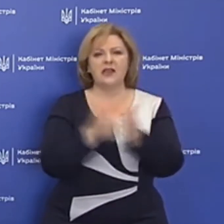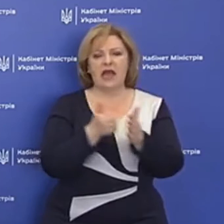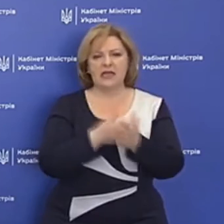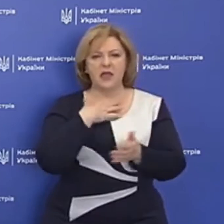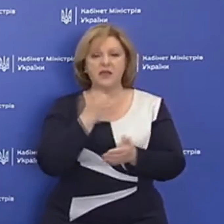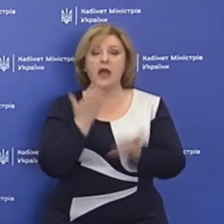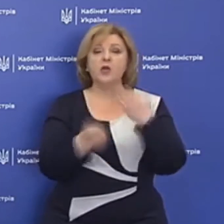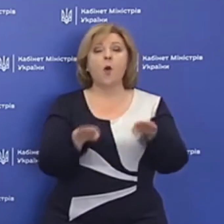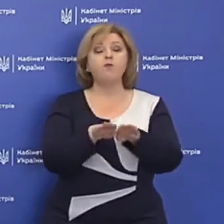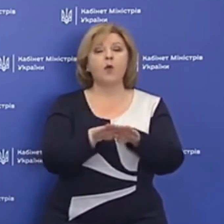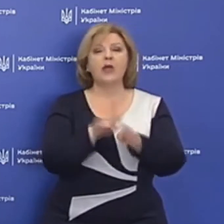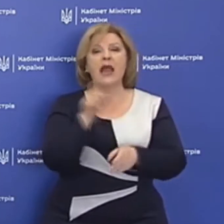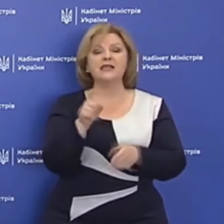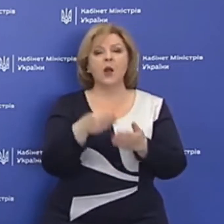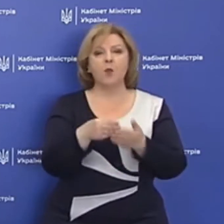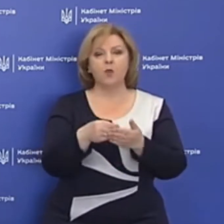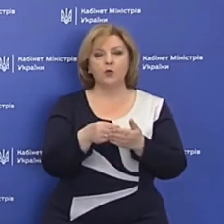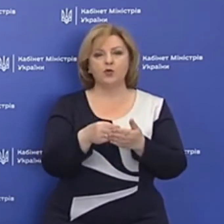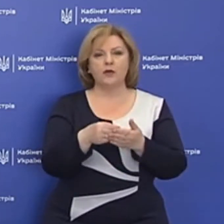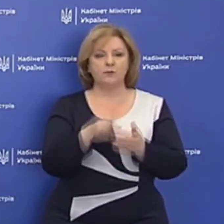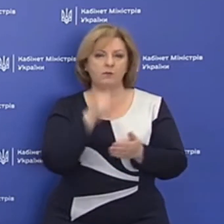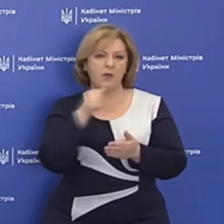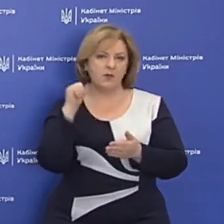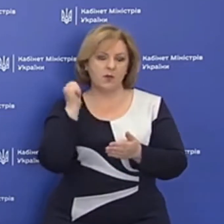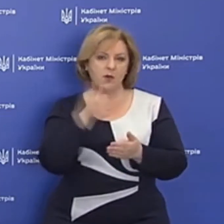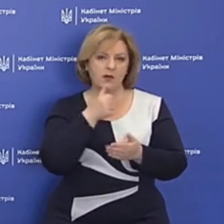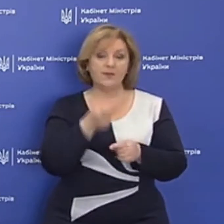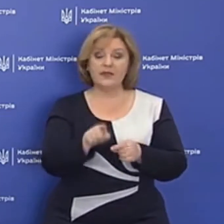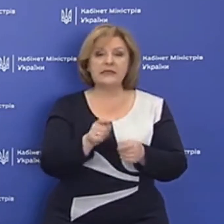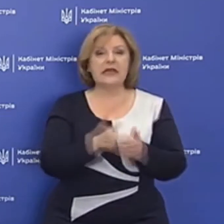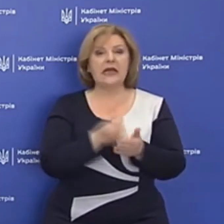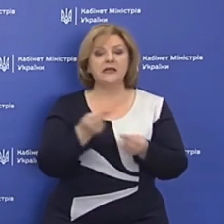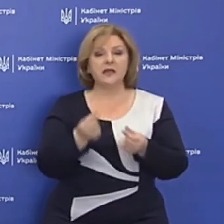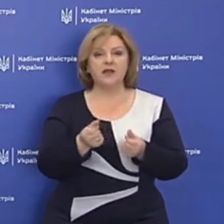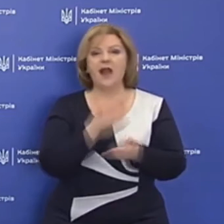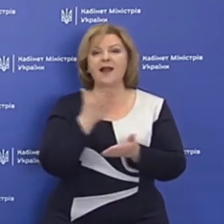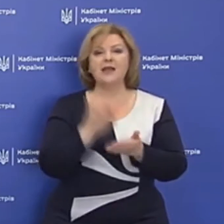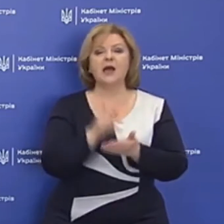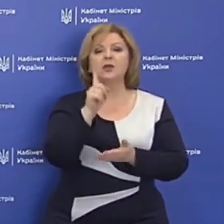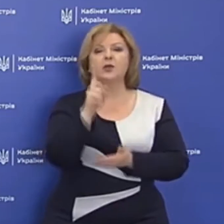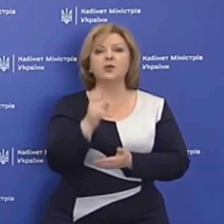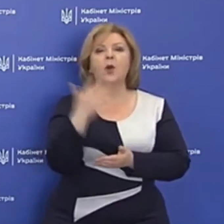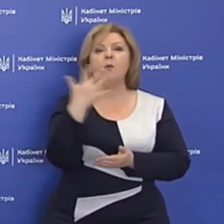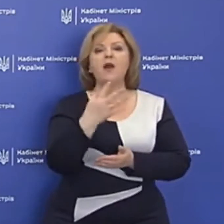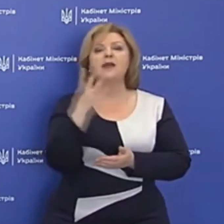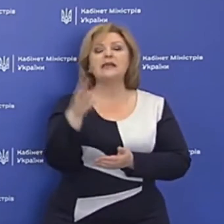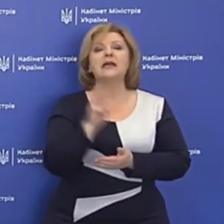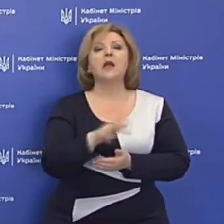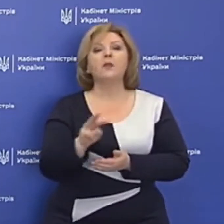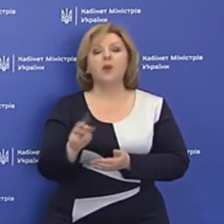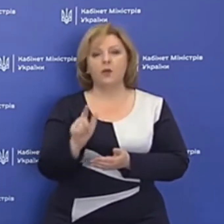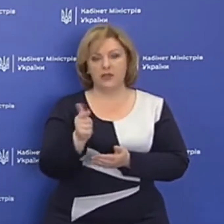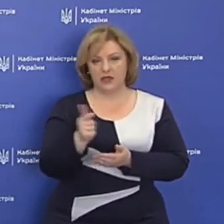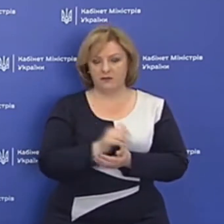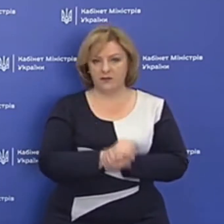з бюджетом минулого року. Цей дефіцит складає 153 мільйона